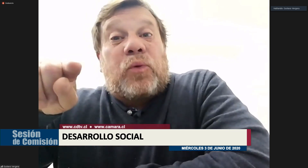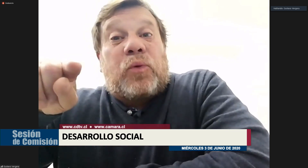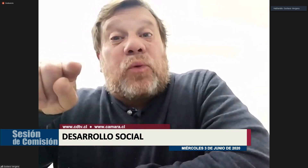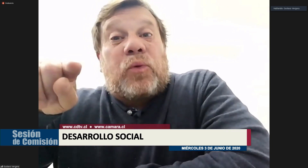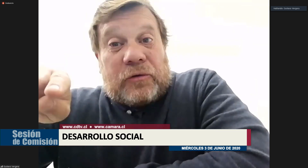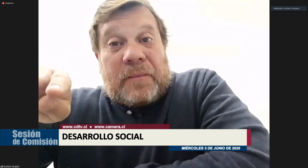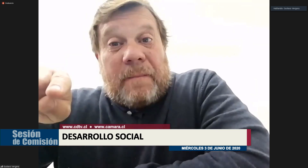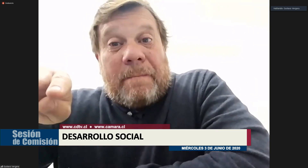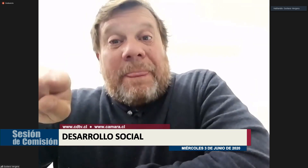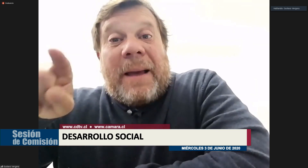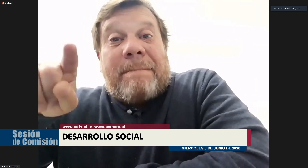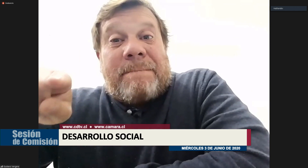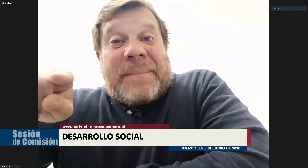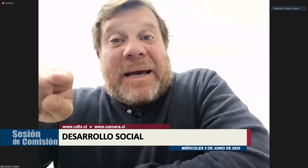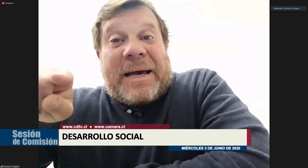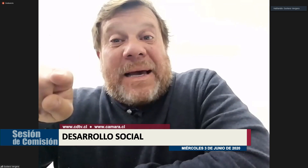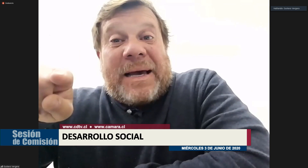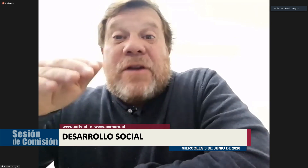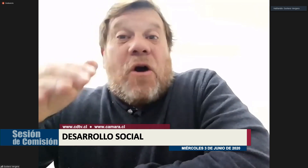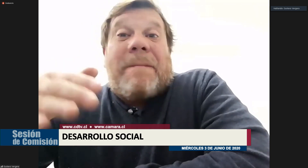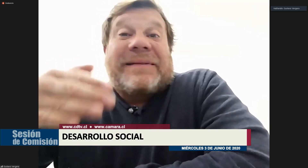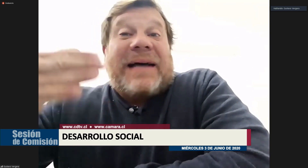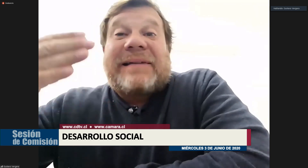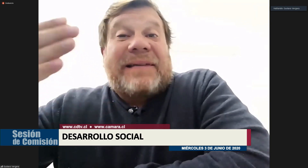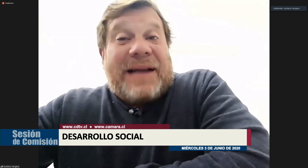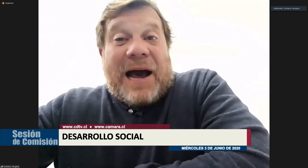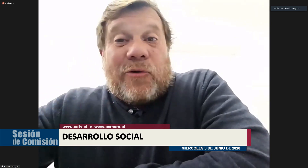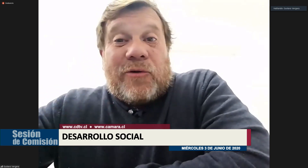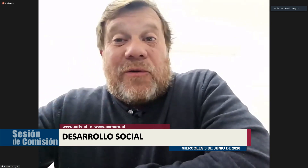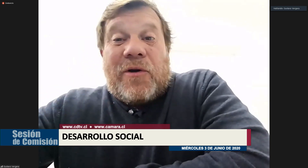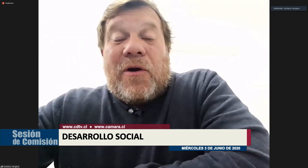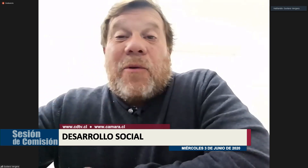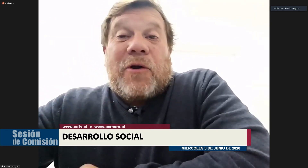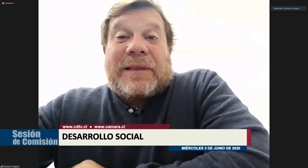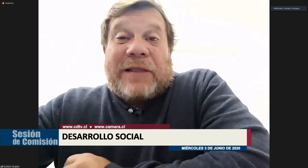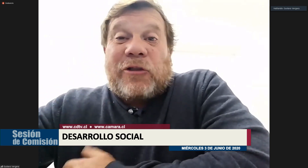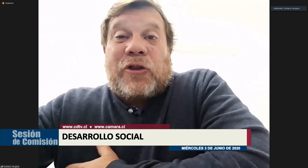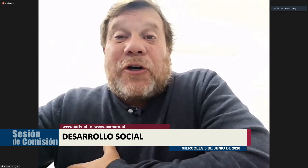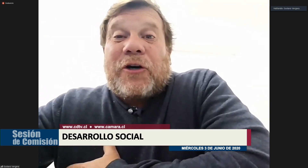Diputados, pero de ahí no pasa al Senado. Por lo tanto,